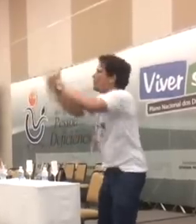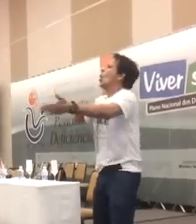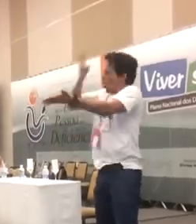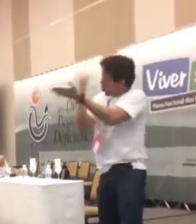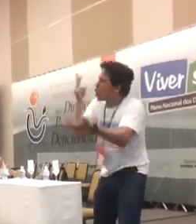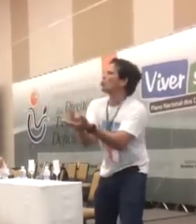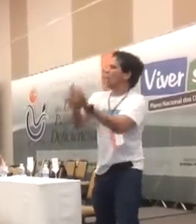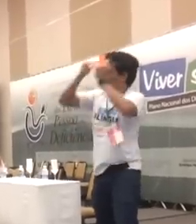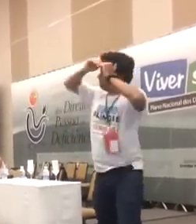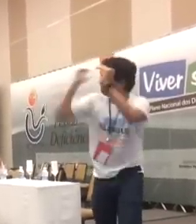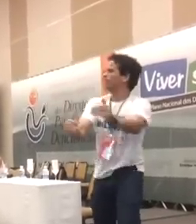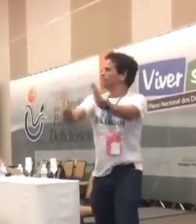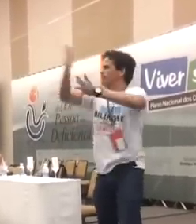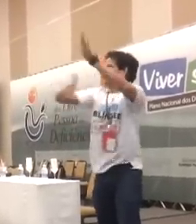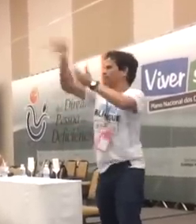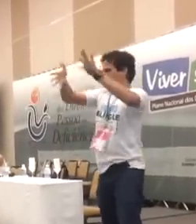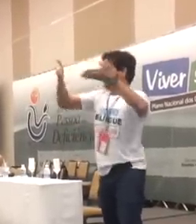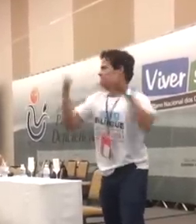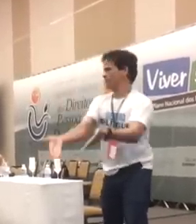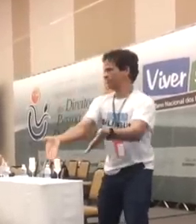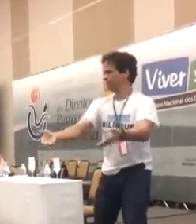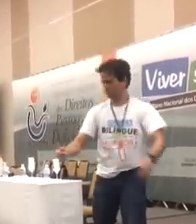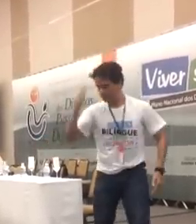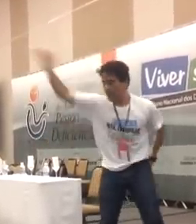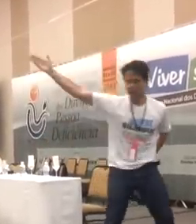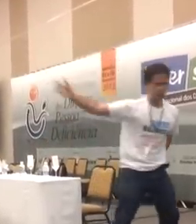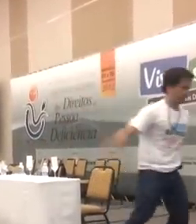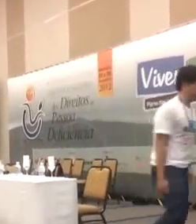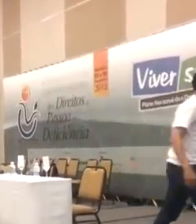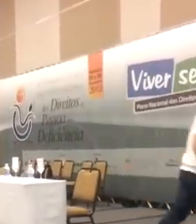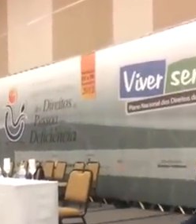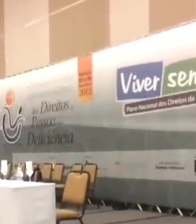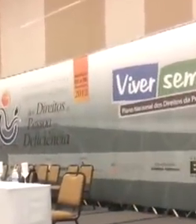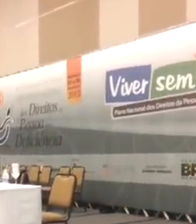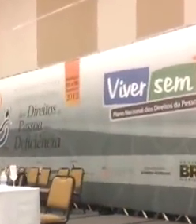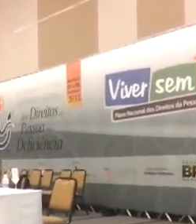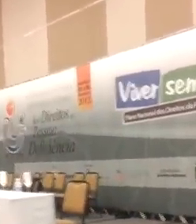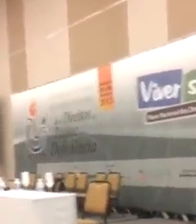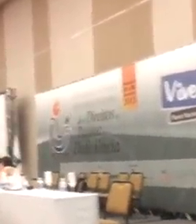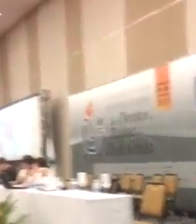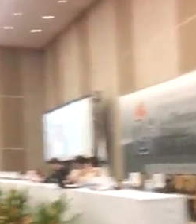defendê-las, para que elas tenham sim o direito de serem escolarizadas na sua língua. Vem com a ele!